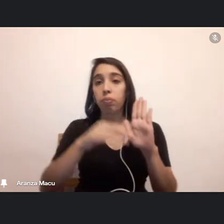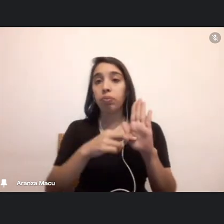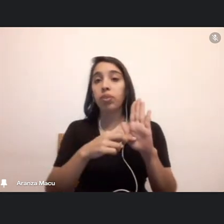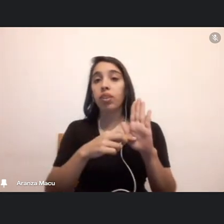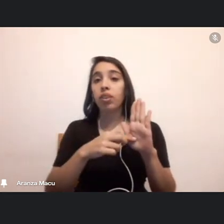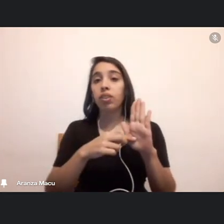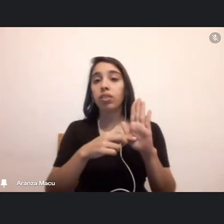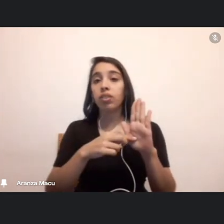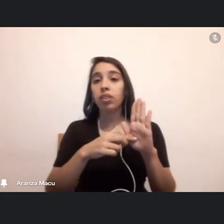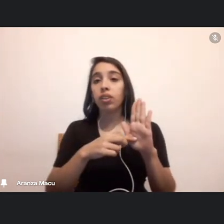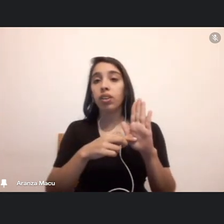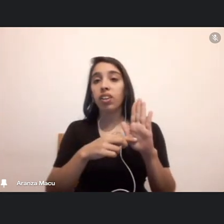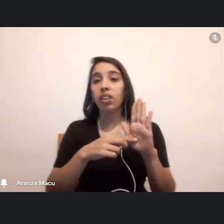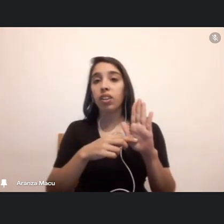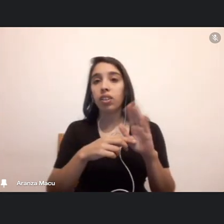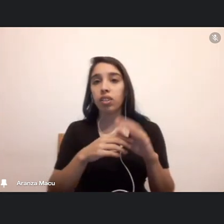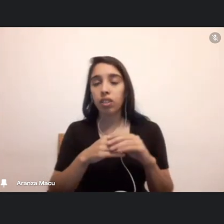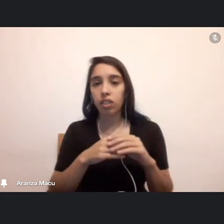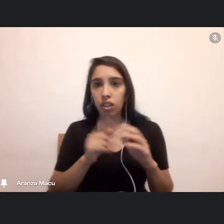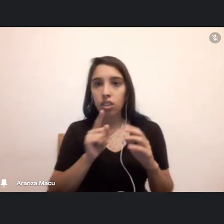repaso, veris.